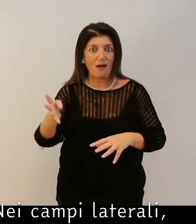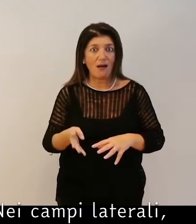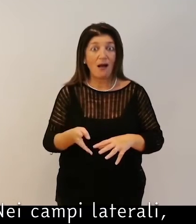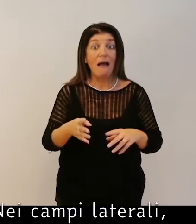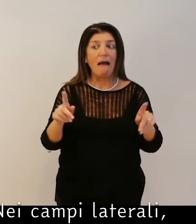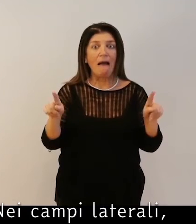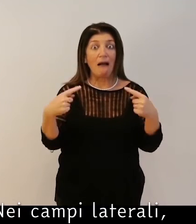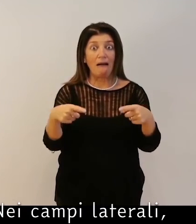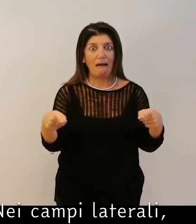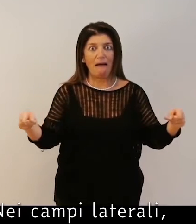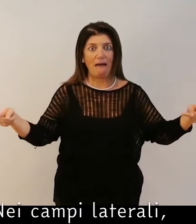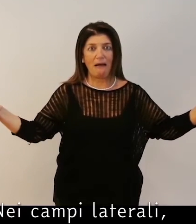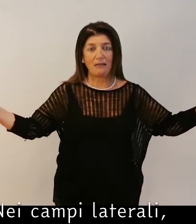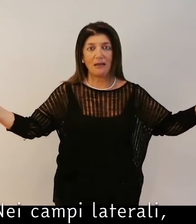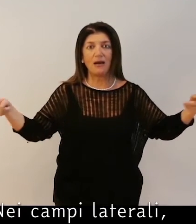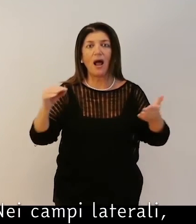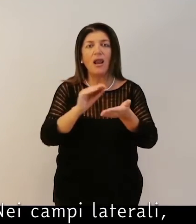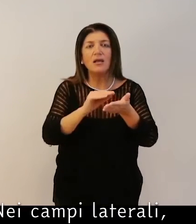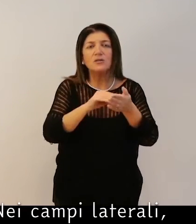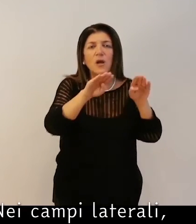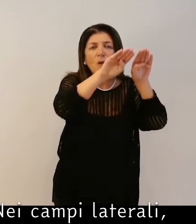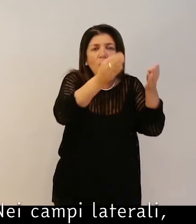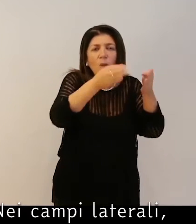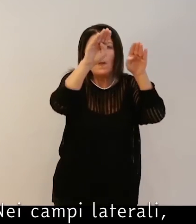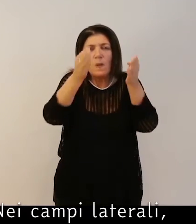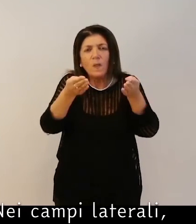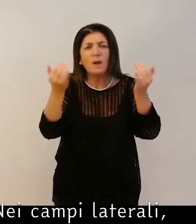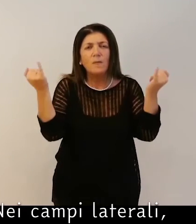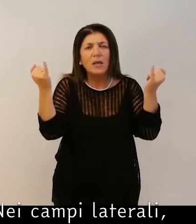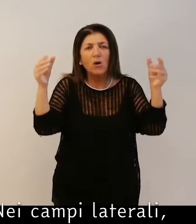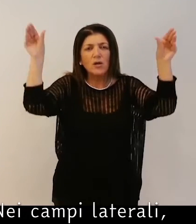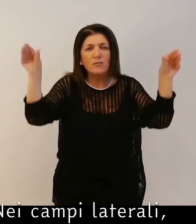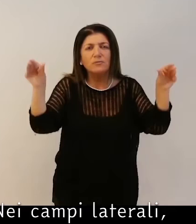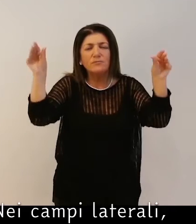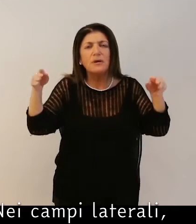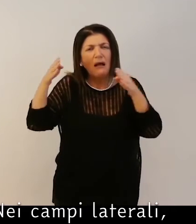Nei campi laterali, nicchie contenenti statue di santi.